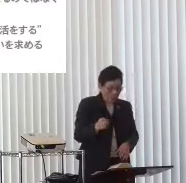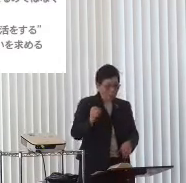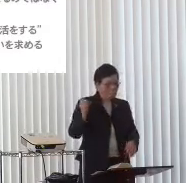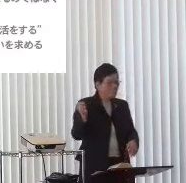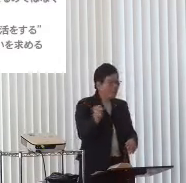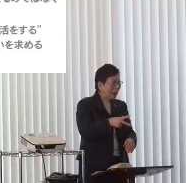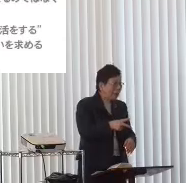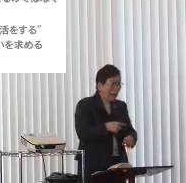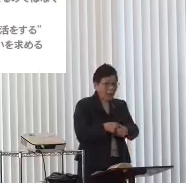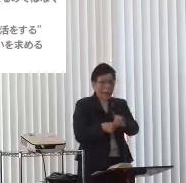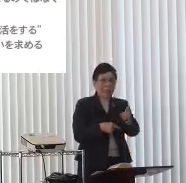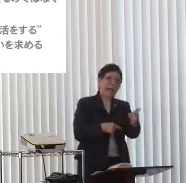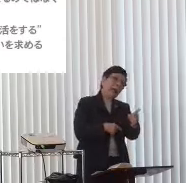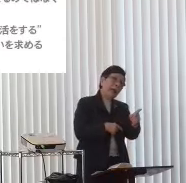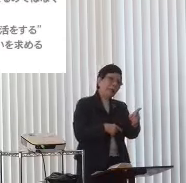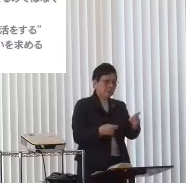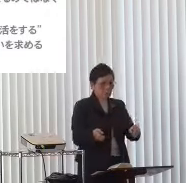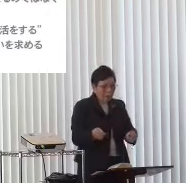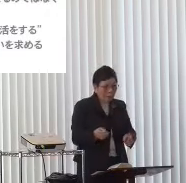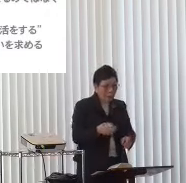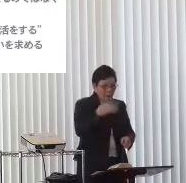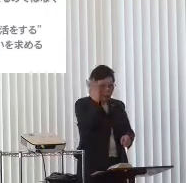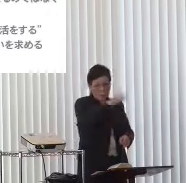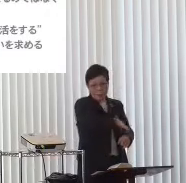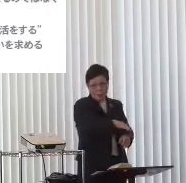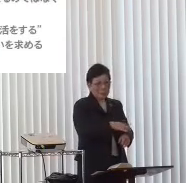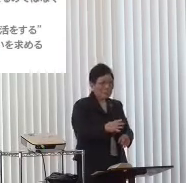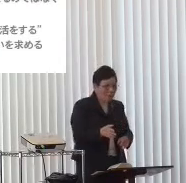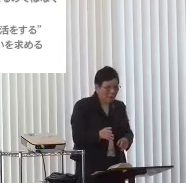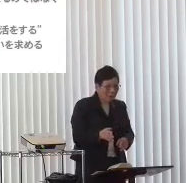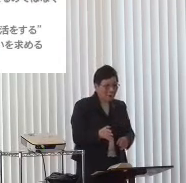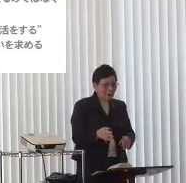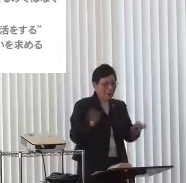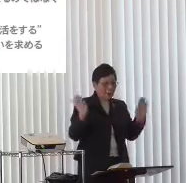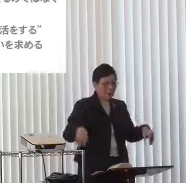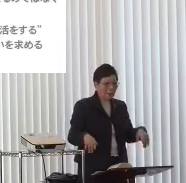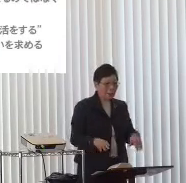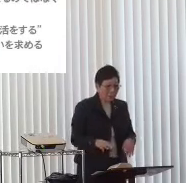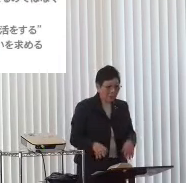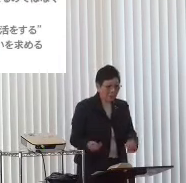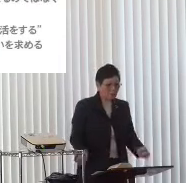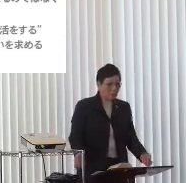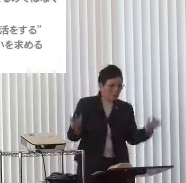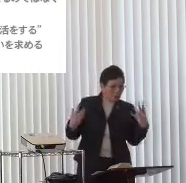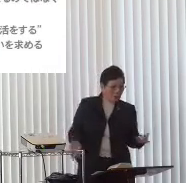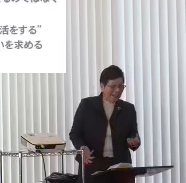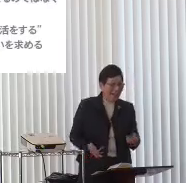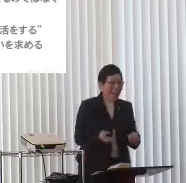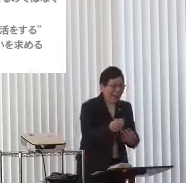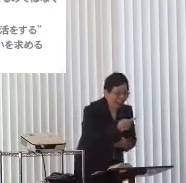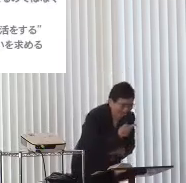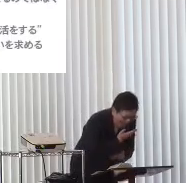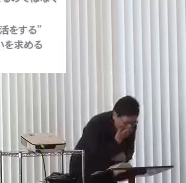かみたいなことにならないようにですね、むしろ神様がよく頑張ったねと言ってくださるように、